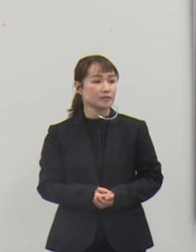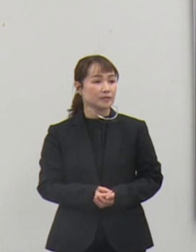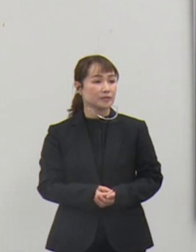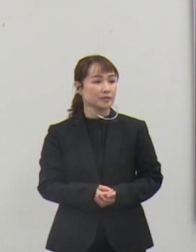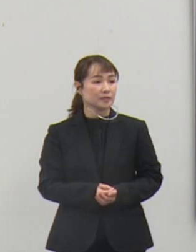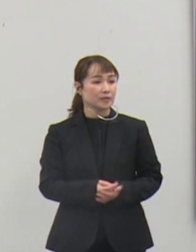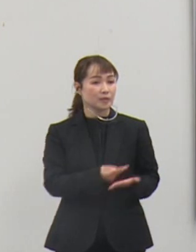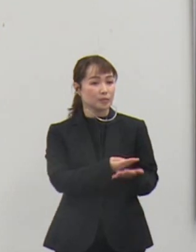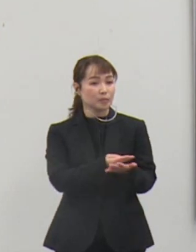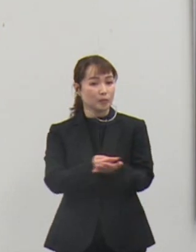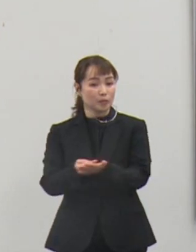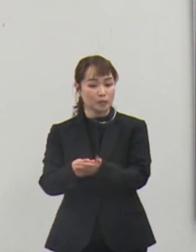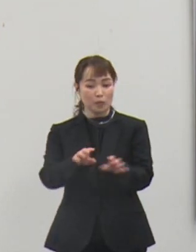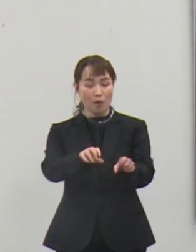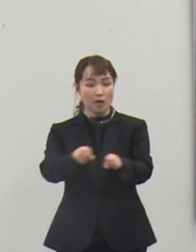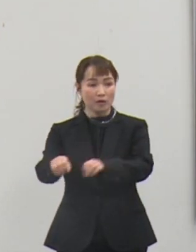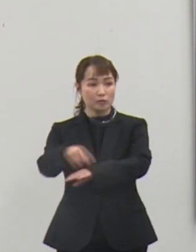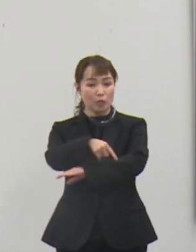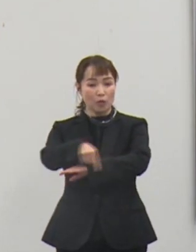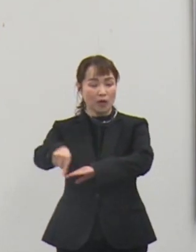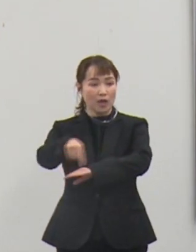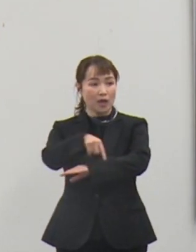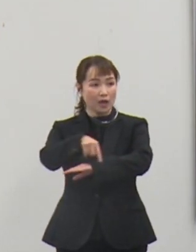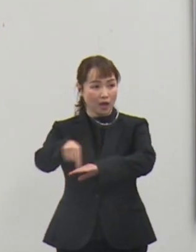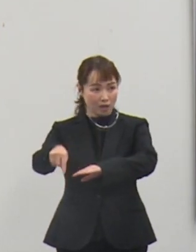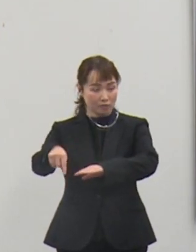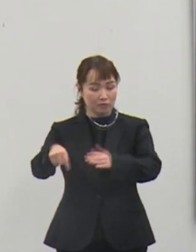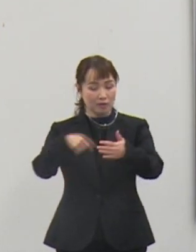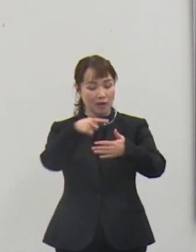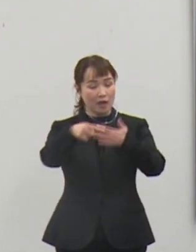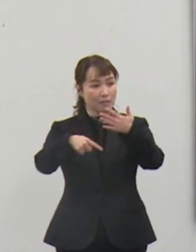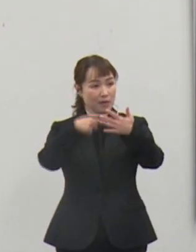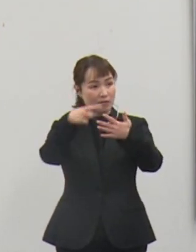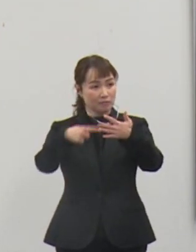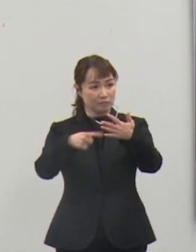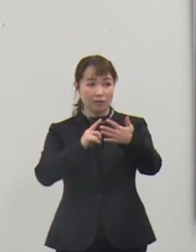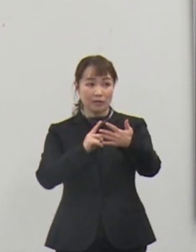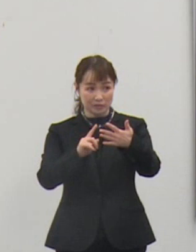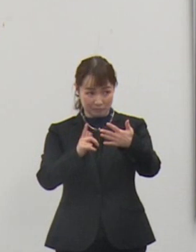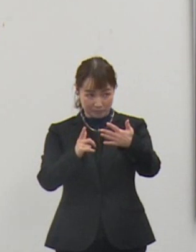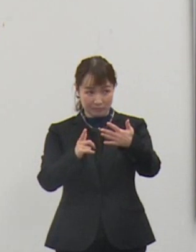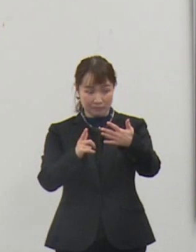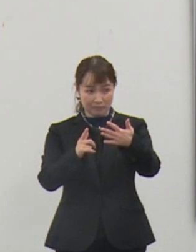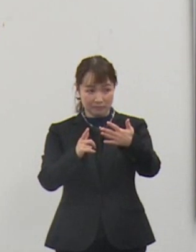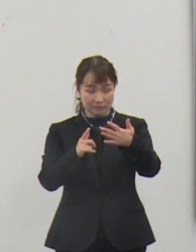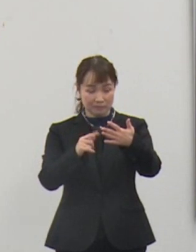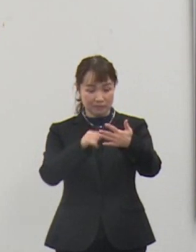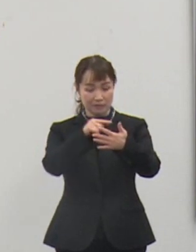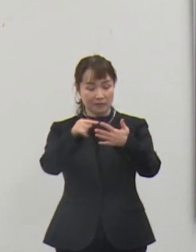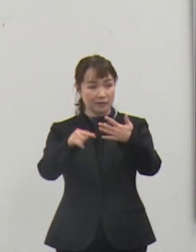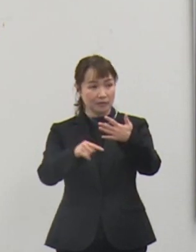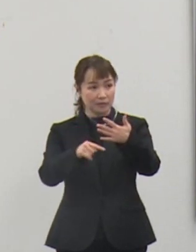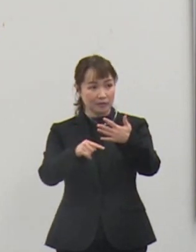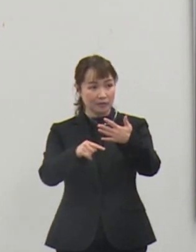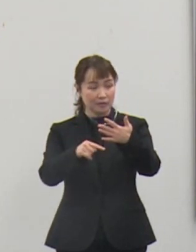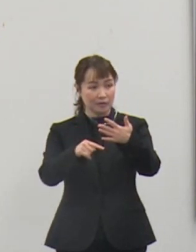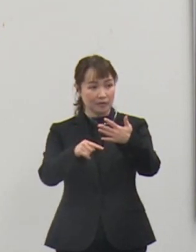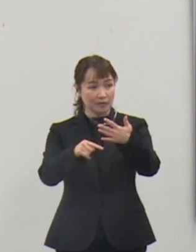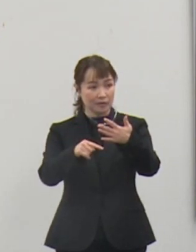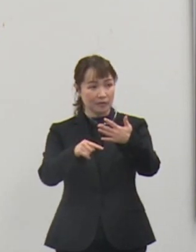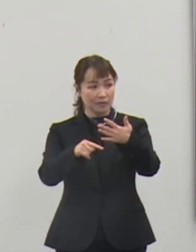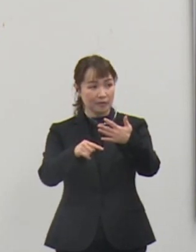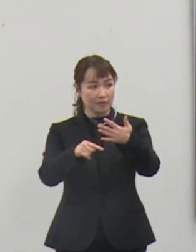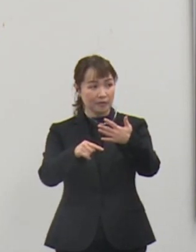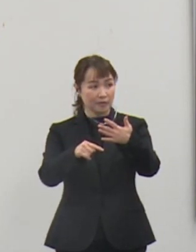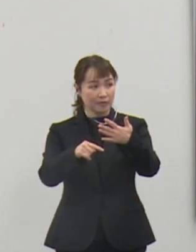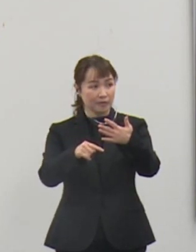病床確保計画、レベルの話ではなくて ですね、レベル以降の指標の隣の方にこの今表示